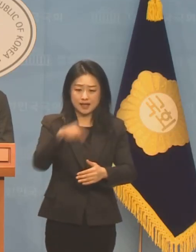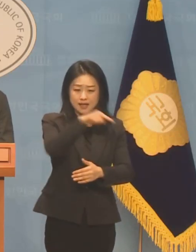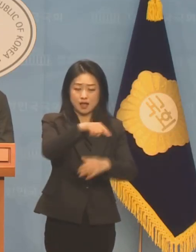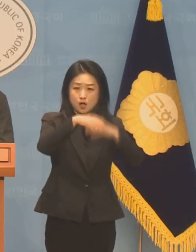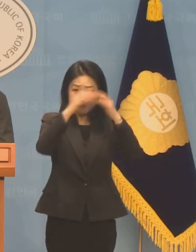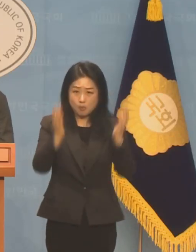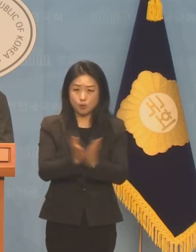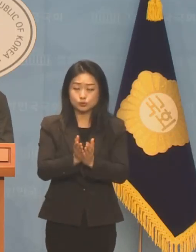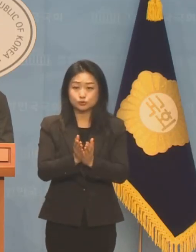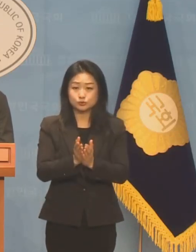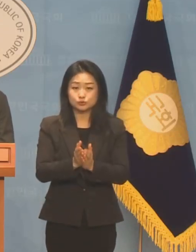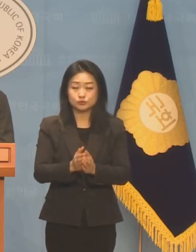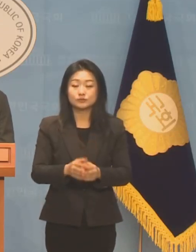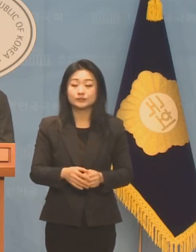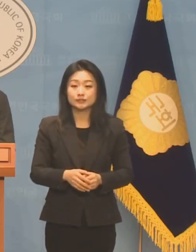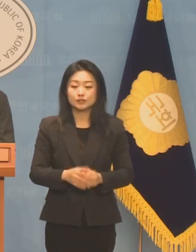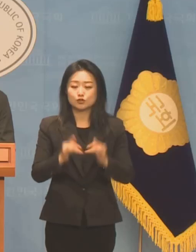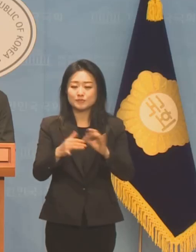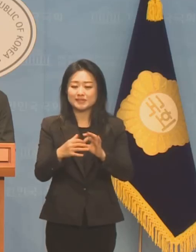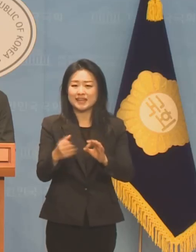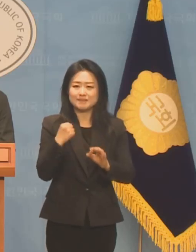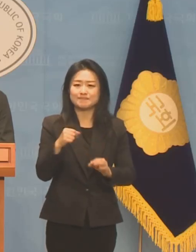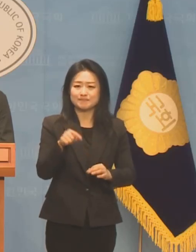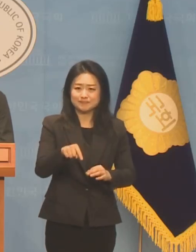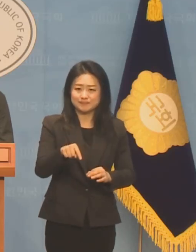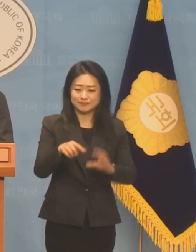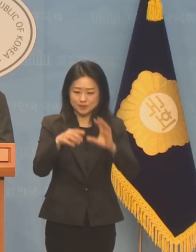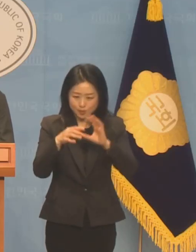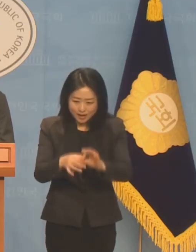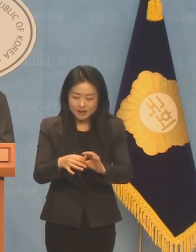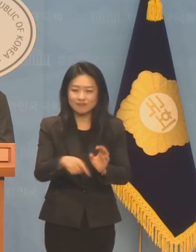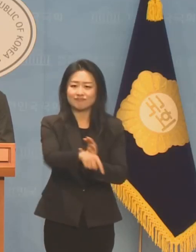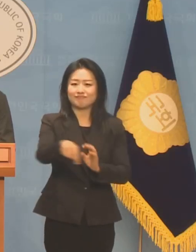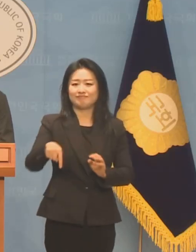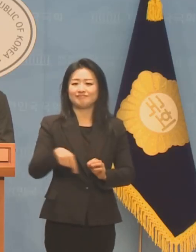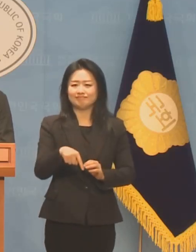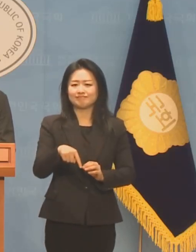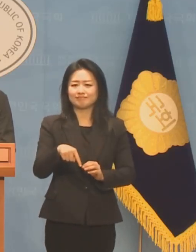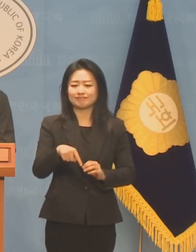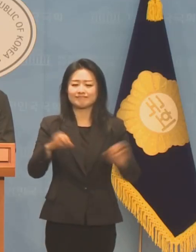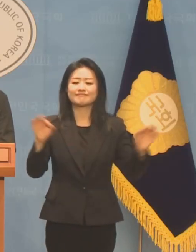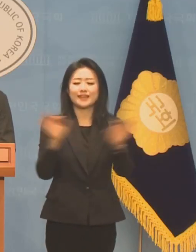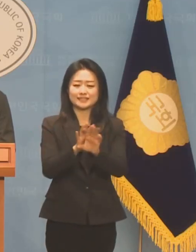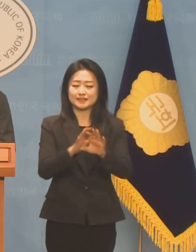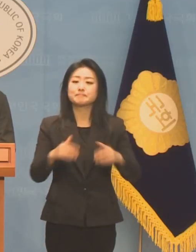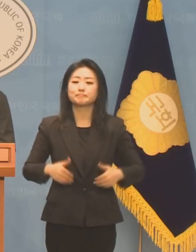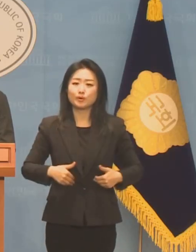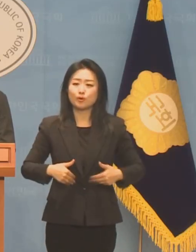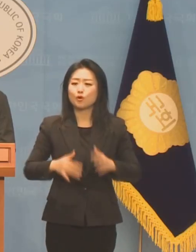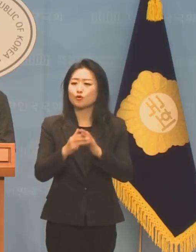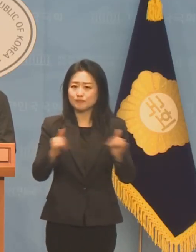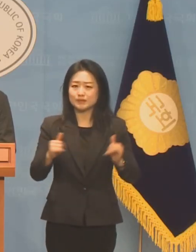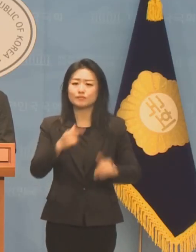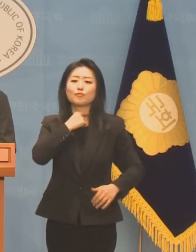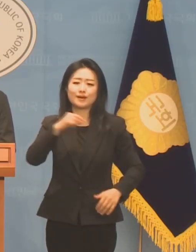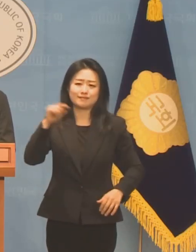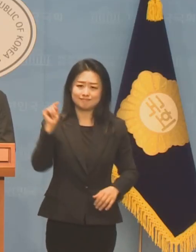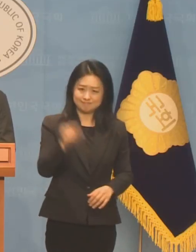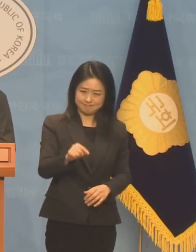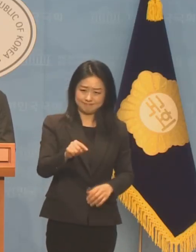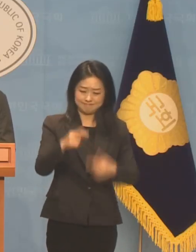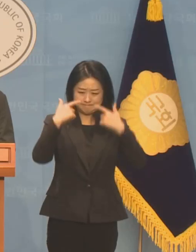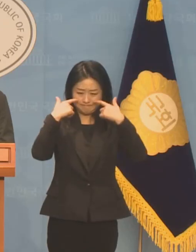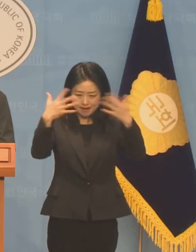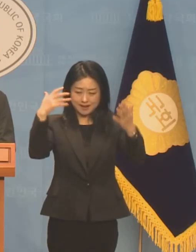정당 국민의힘까지 이참에 반드시 해체시키고야 말겠다는 것이 우리 국민들의 이미